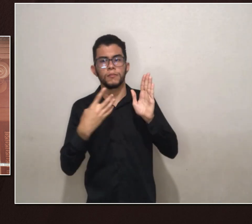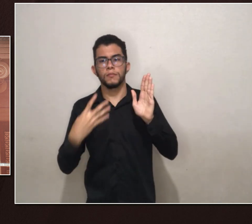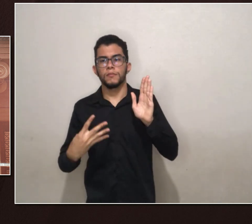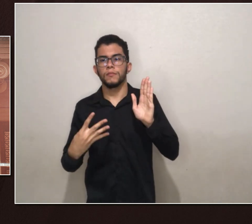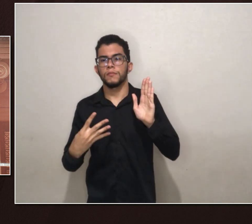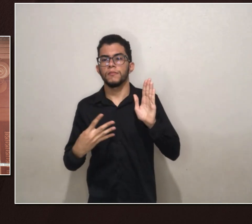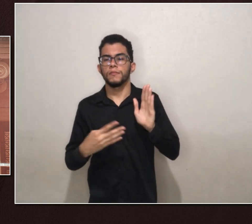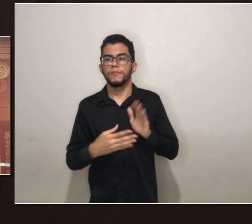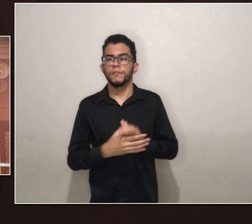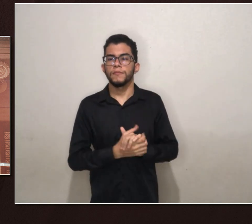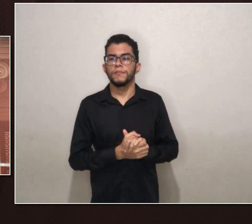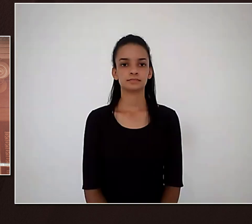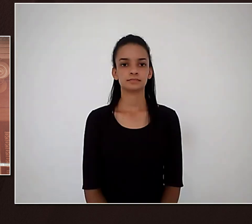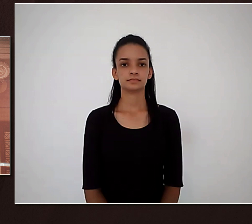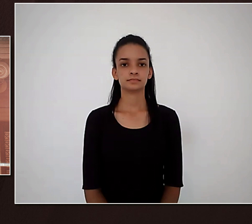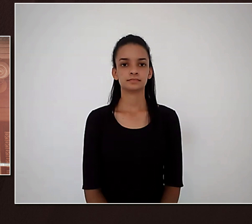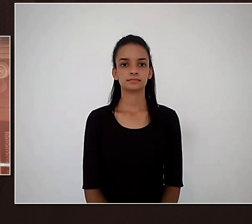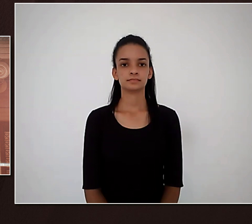versículo 23.